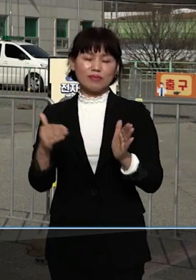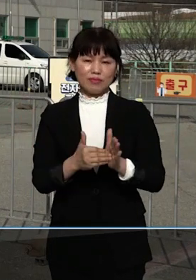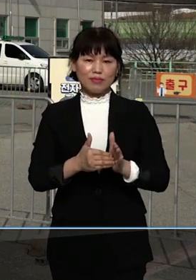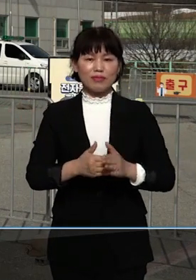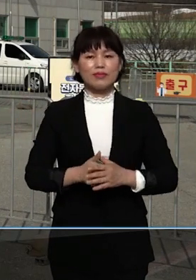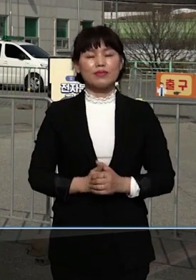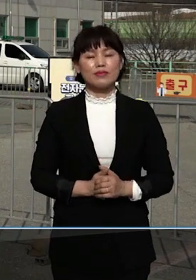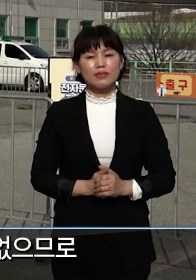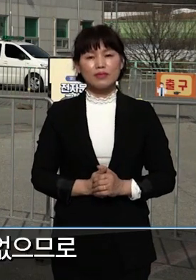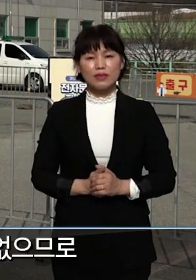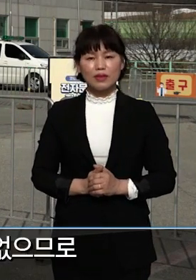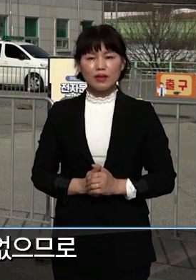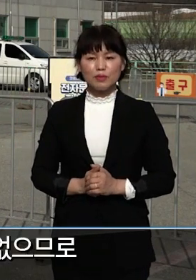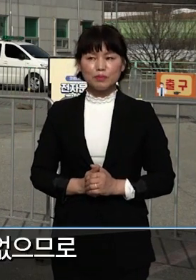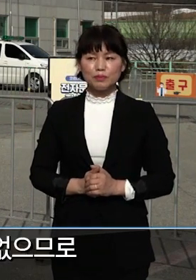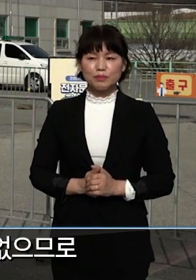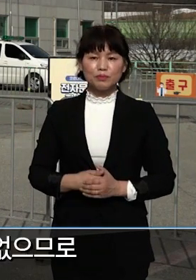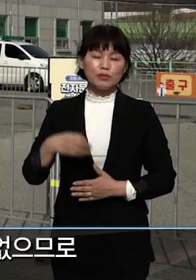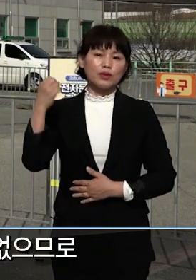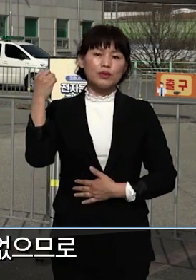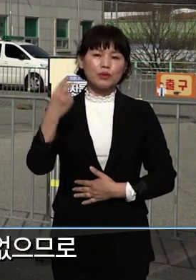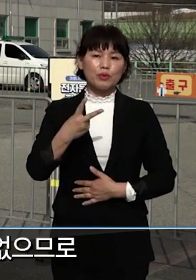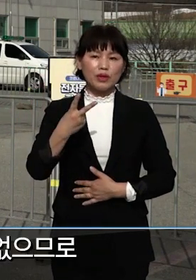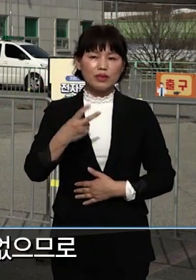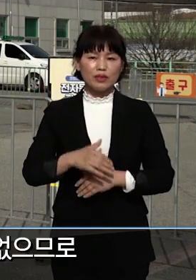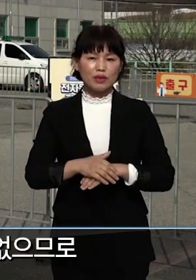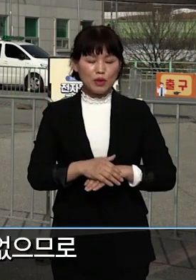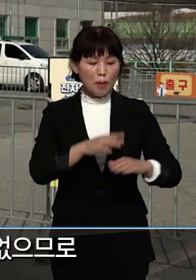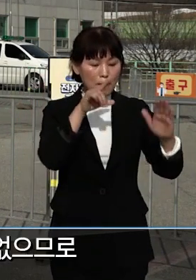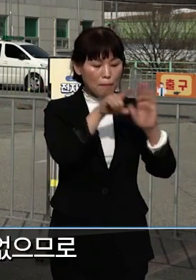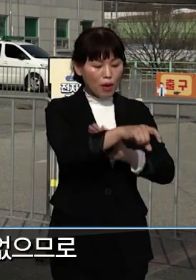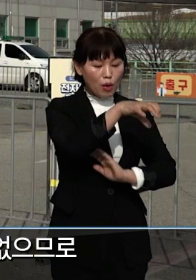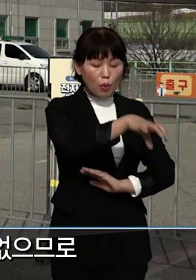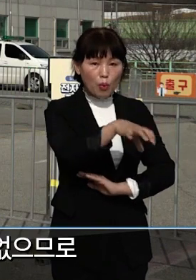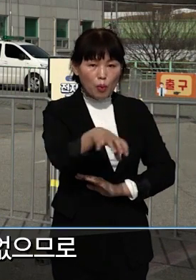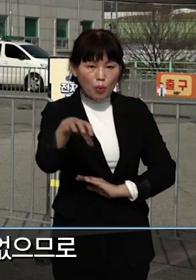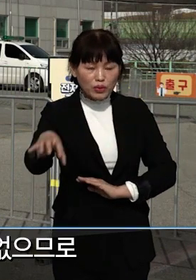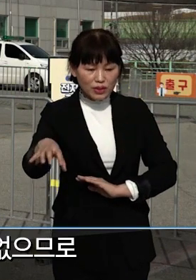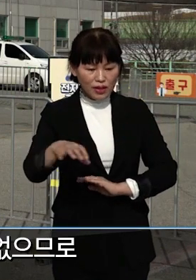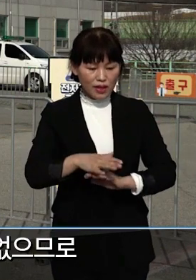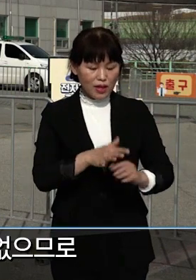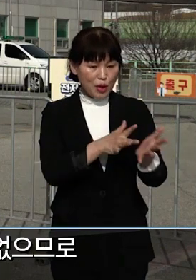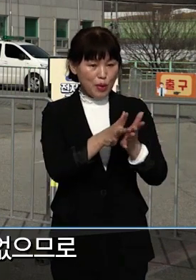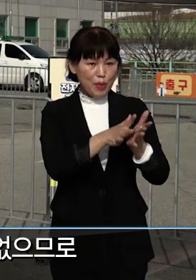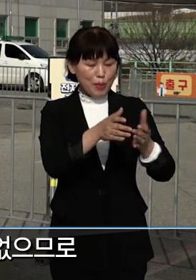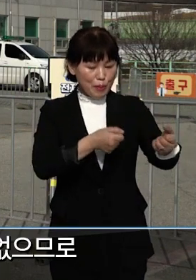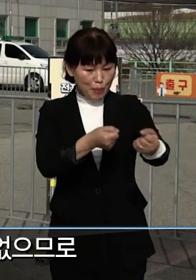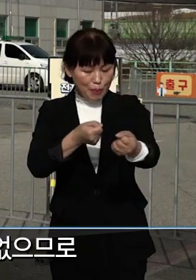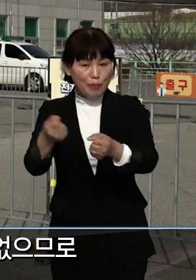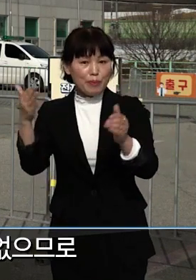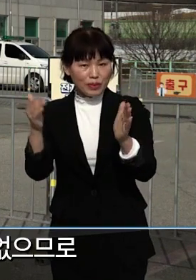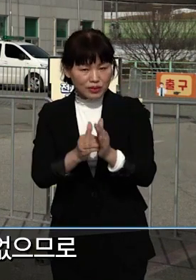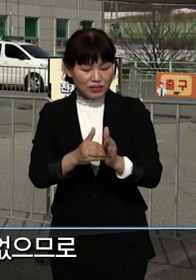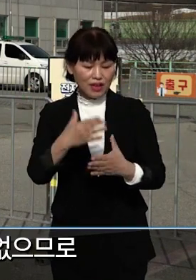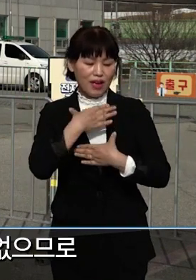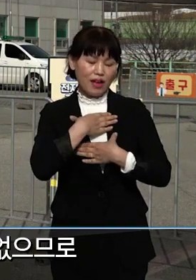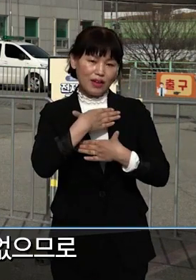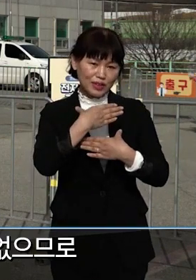완료하였습니다. 따라서 해당 장소를 방문한다 해도 추가 감염될 우려가